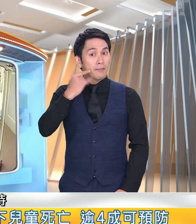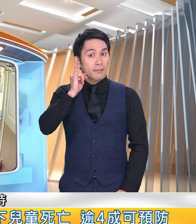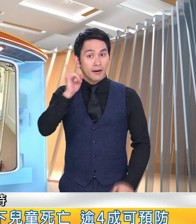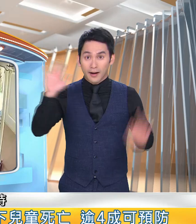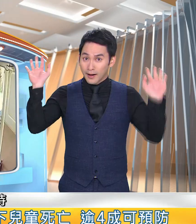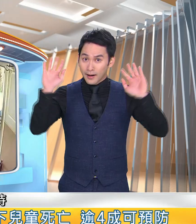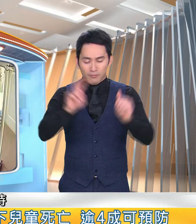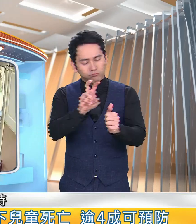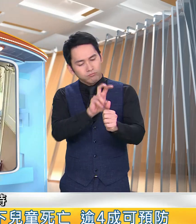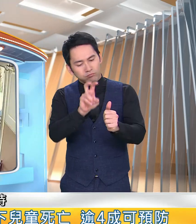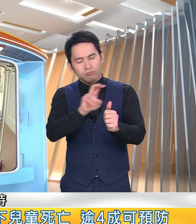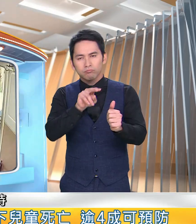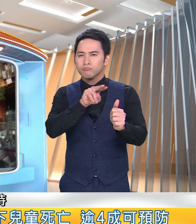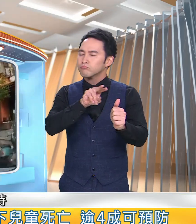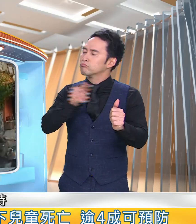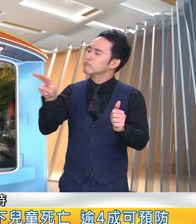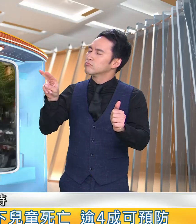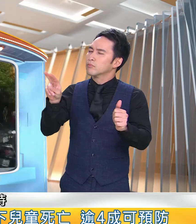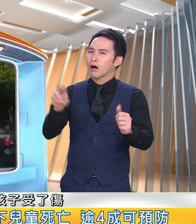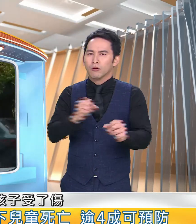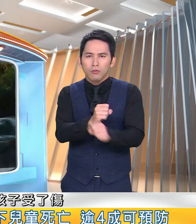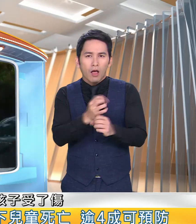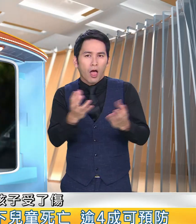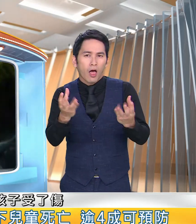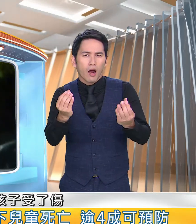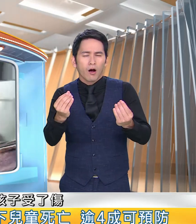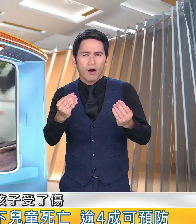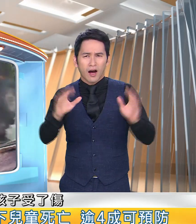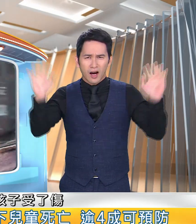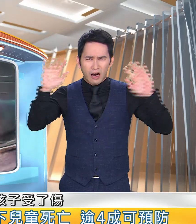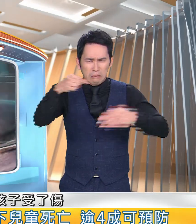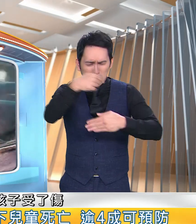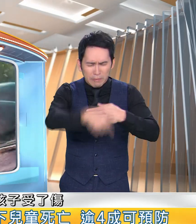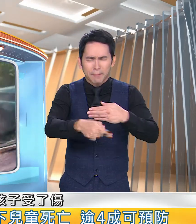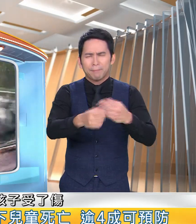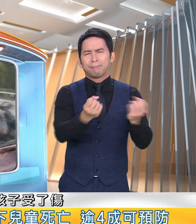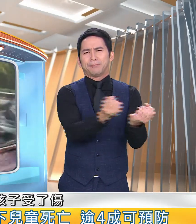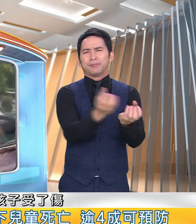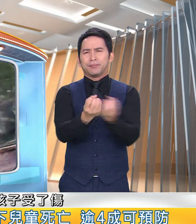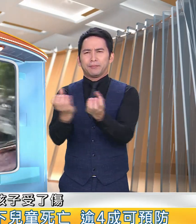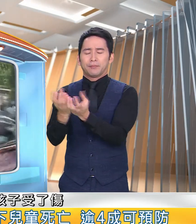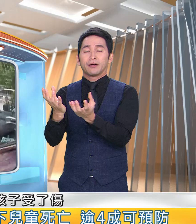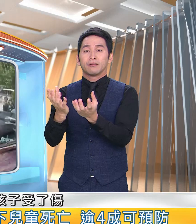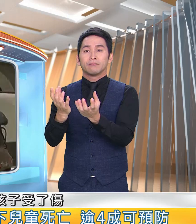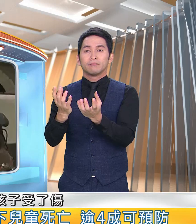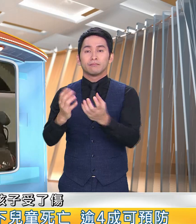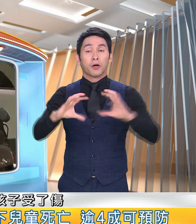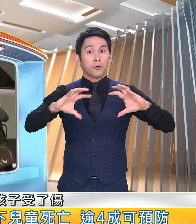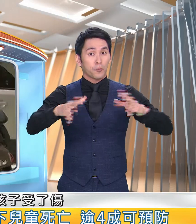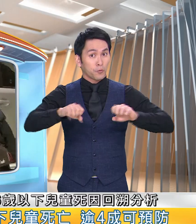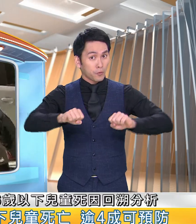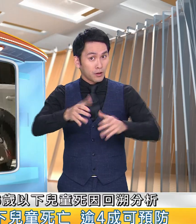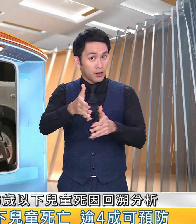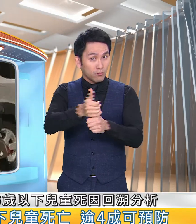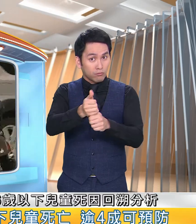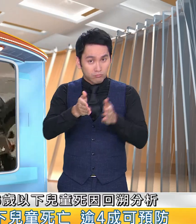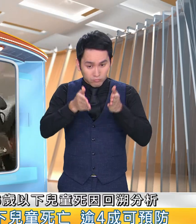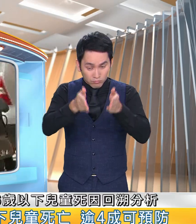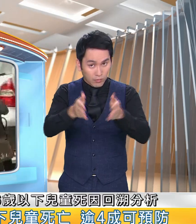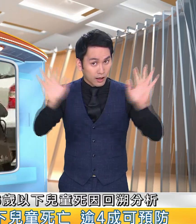家长在照顾孩子时，常常一不小心就孩子受了伤。国建署首度进行6岁以